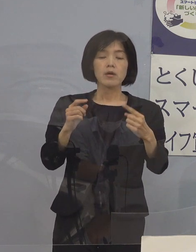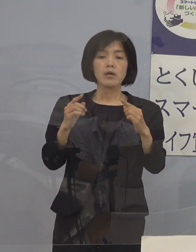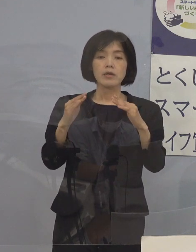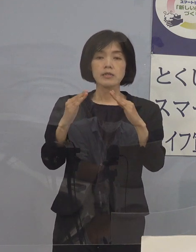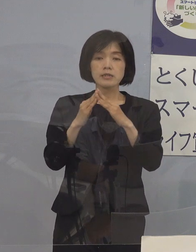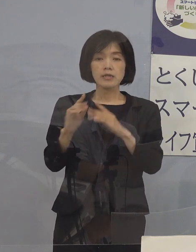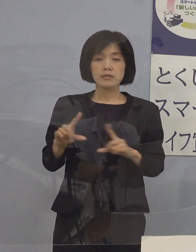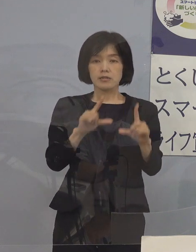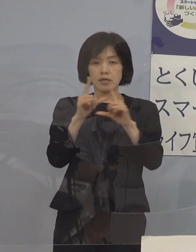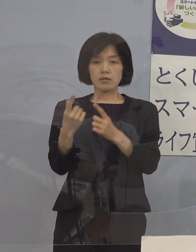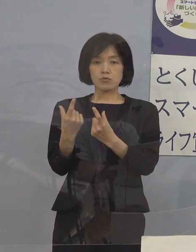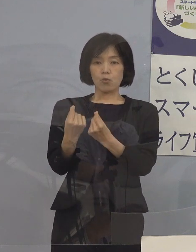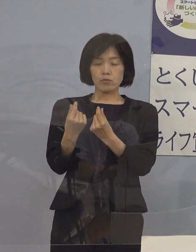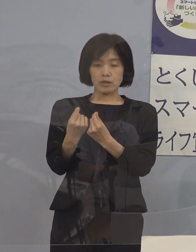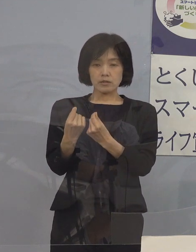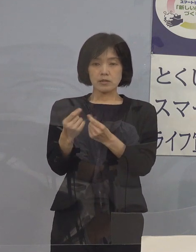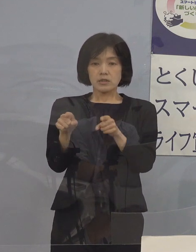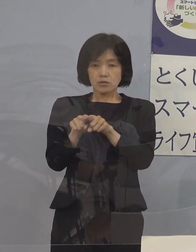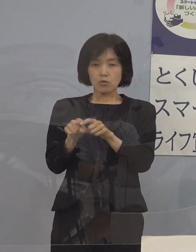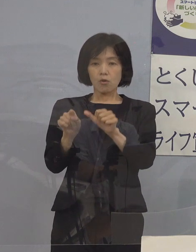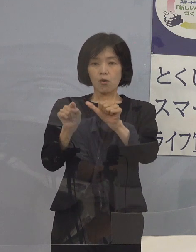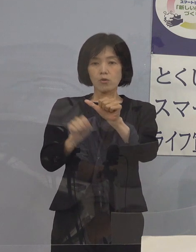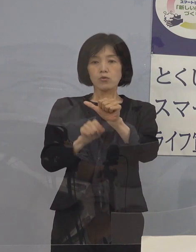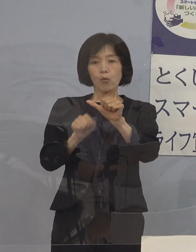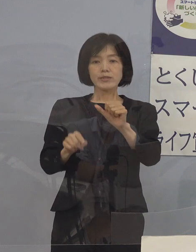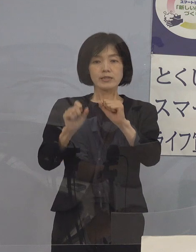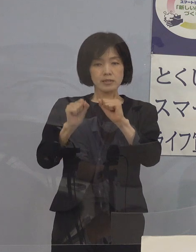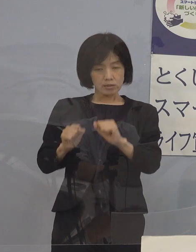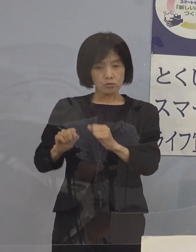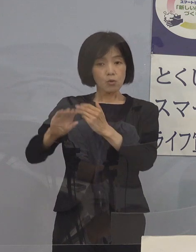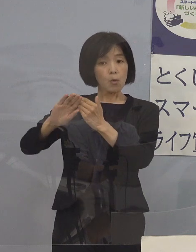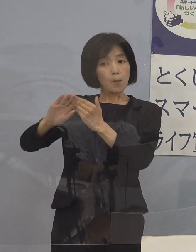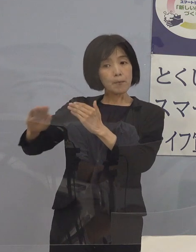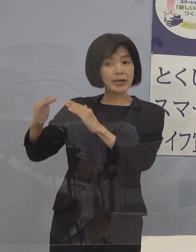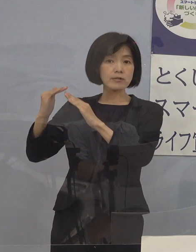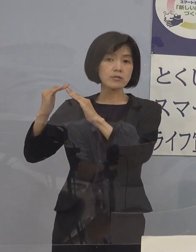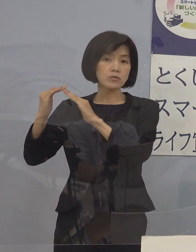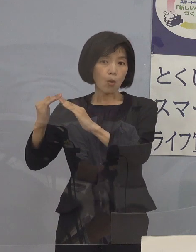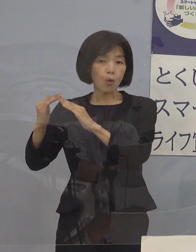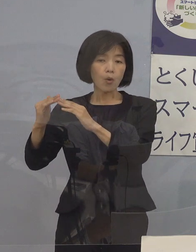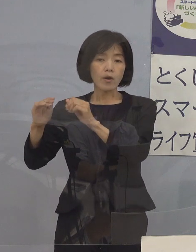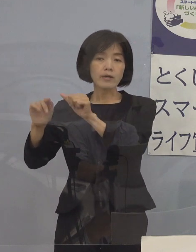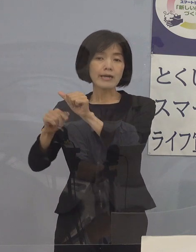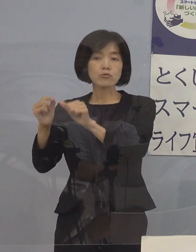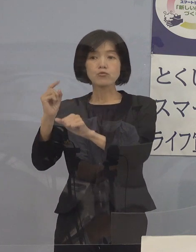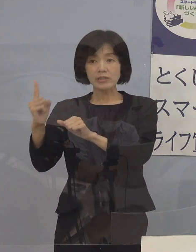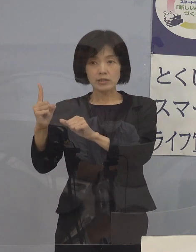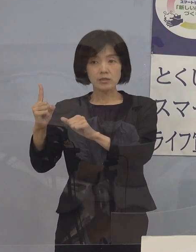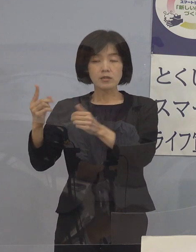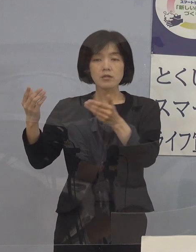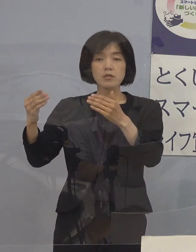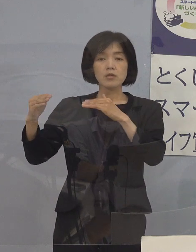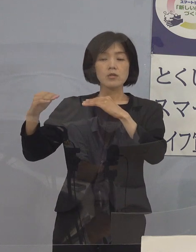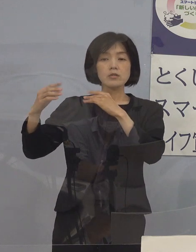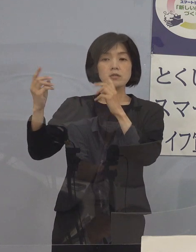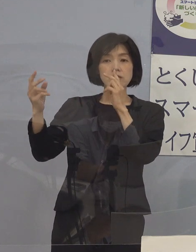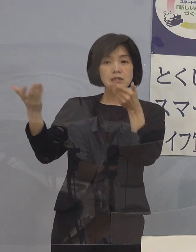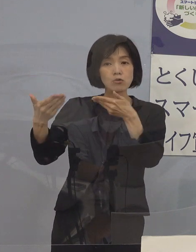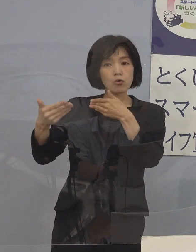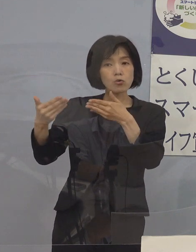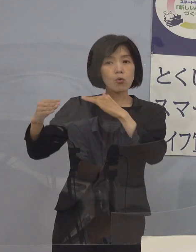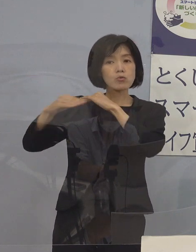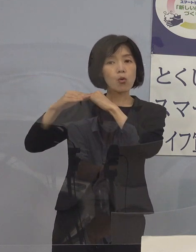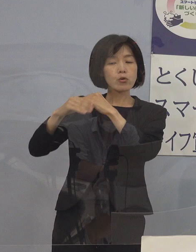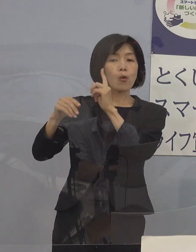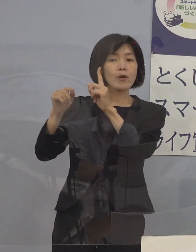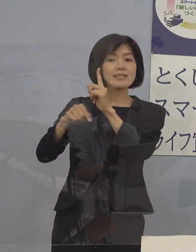のご家族5名、別居のご家族1名、同僚の方1名、合